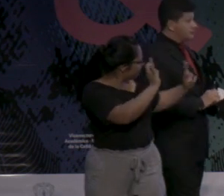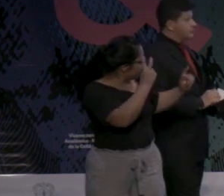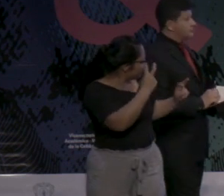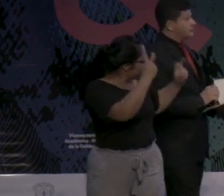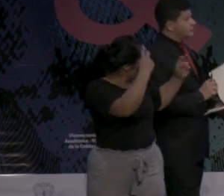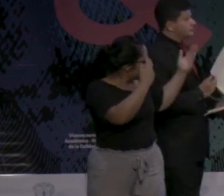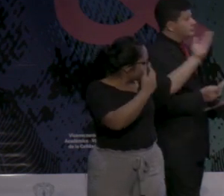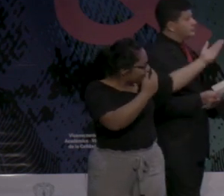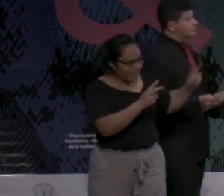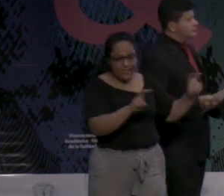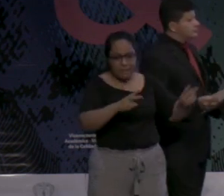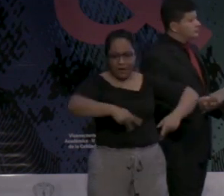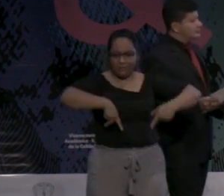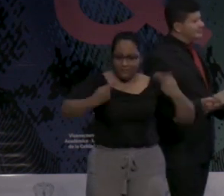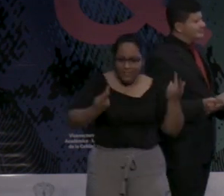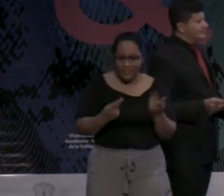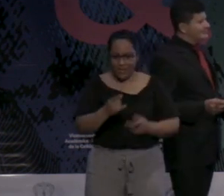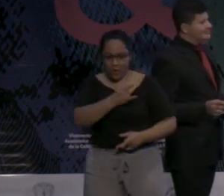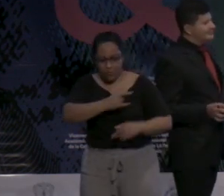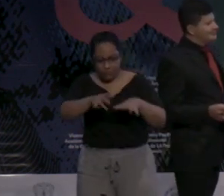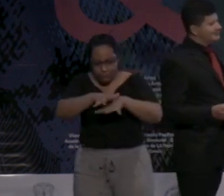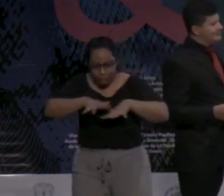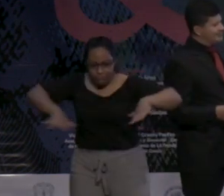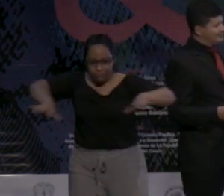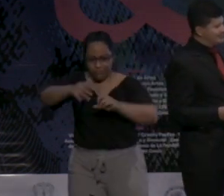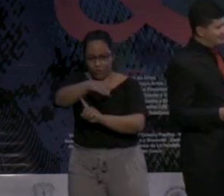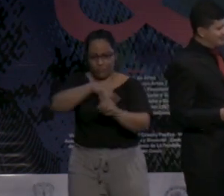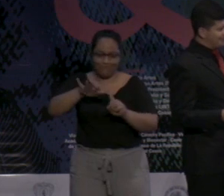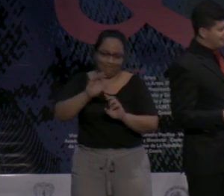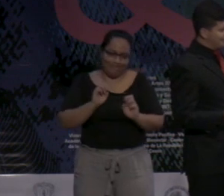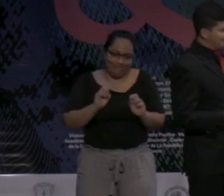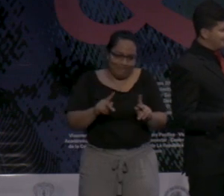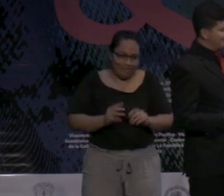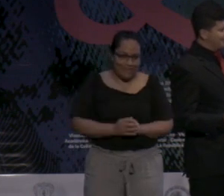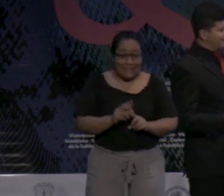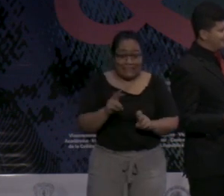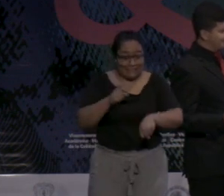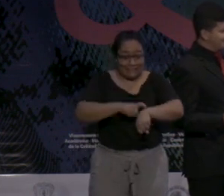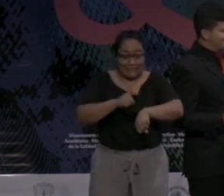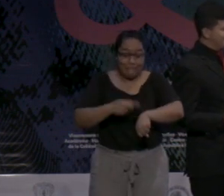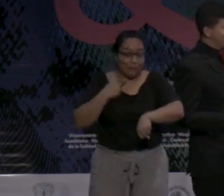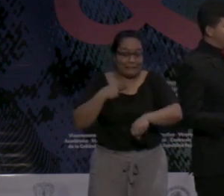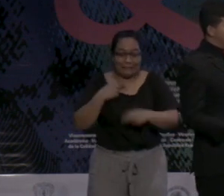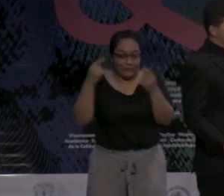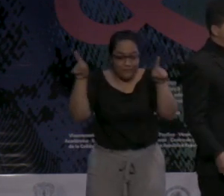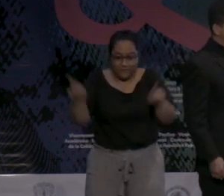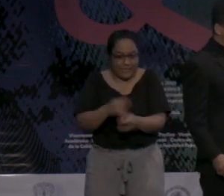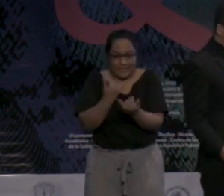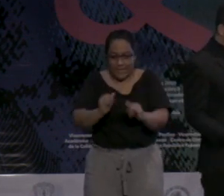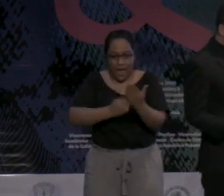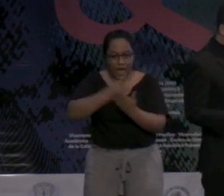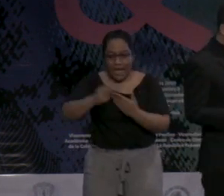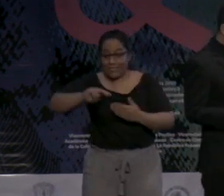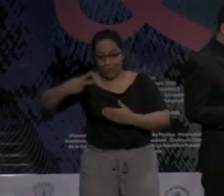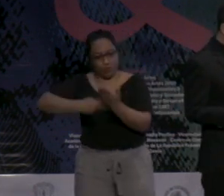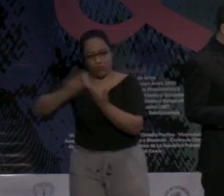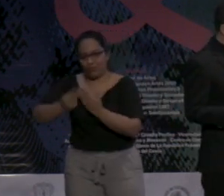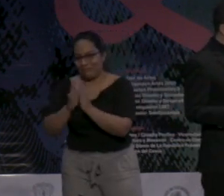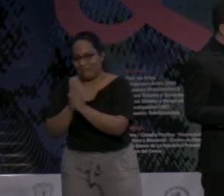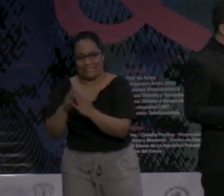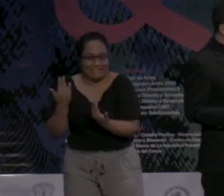siguiente, por favor. Esta es nuestra pieza del Museo del Andén, una cartografía de la Universidad Javeriana con la presencia de cada quien y alguna